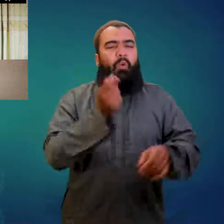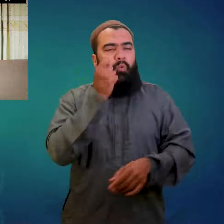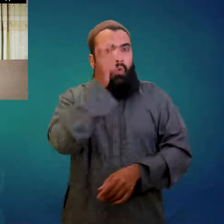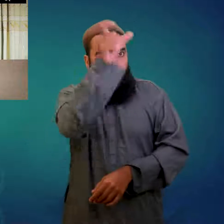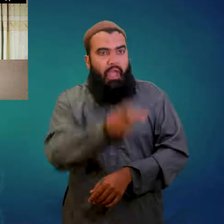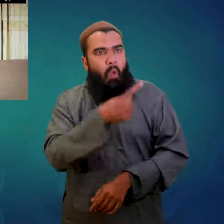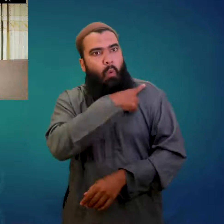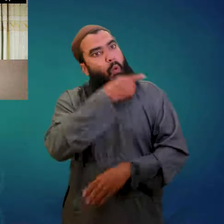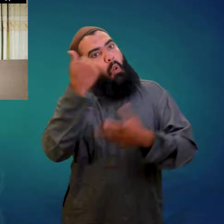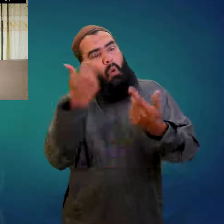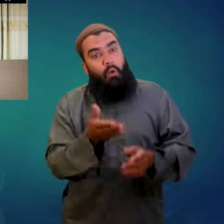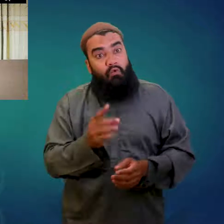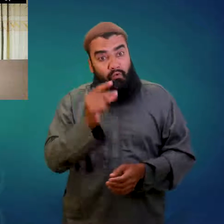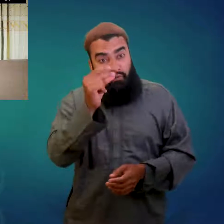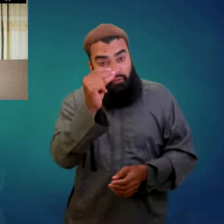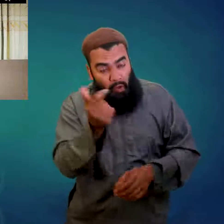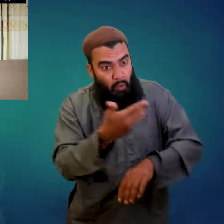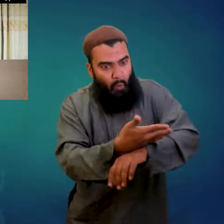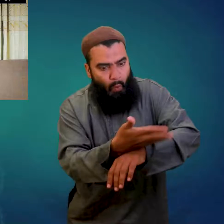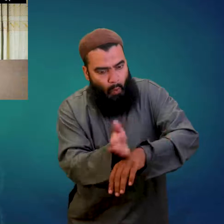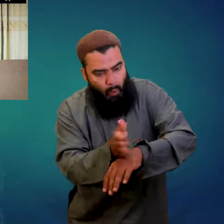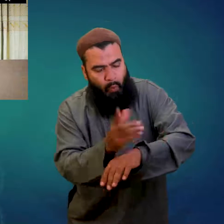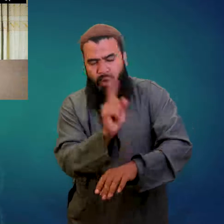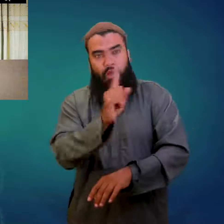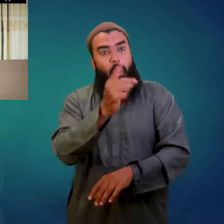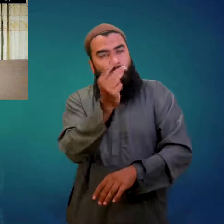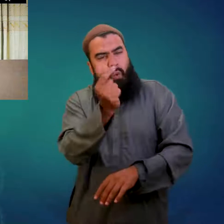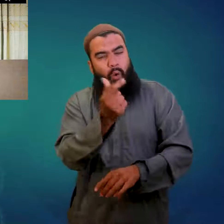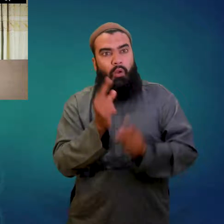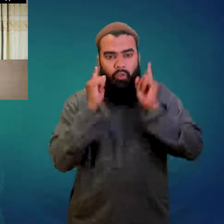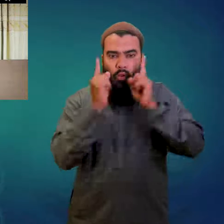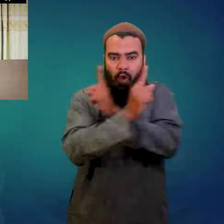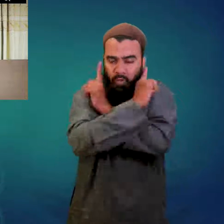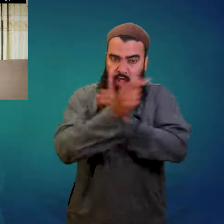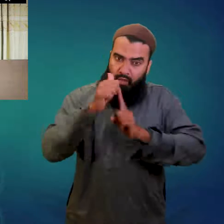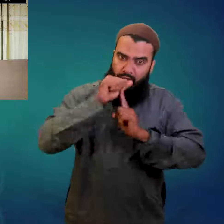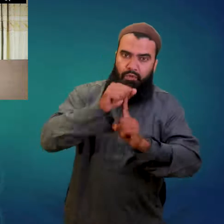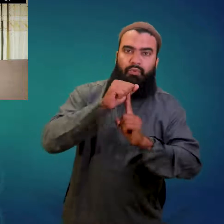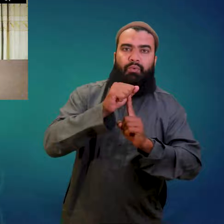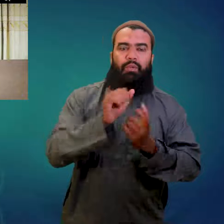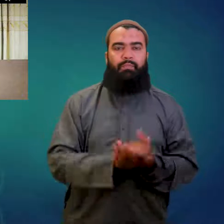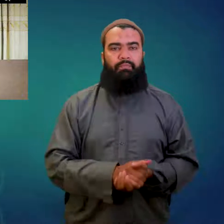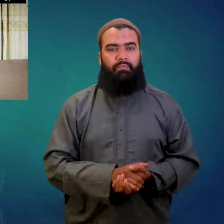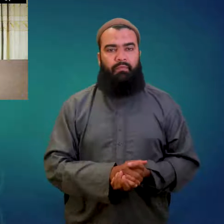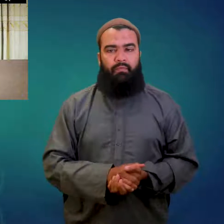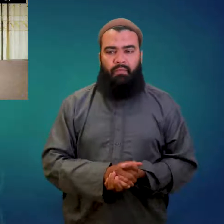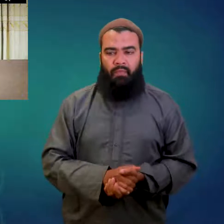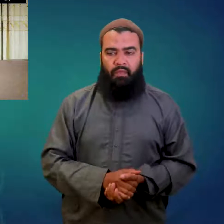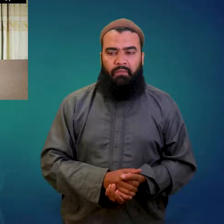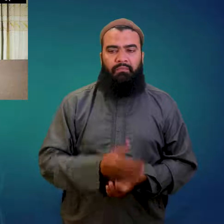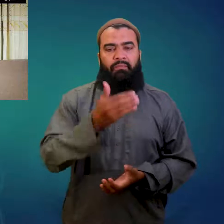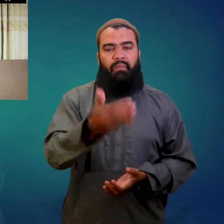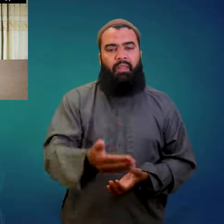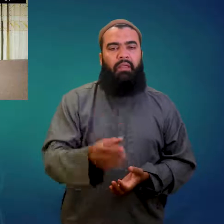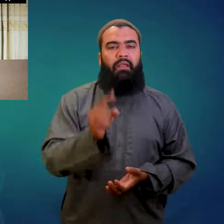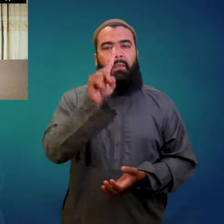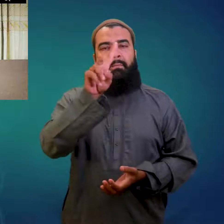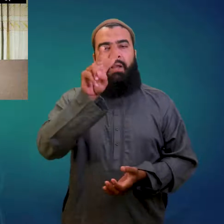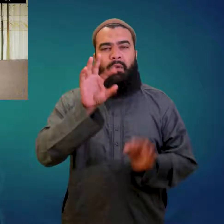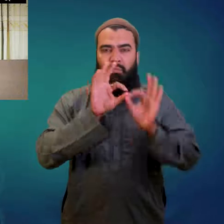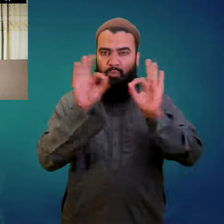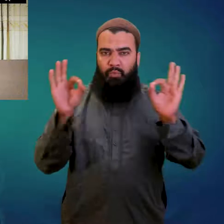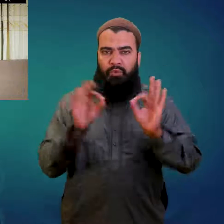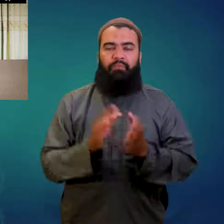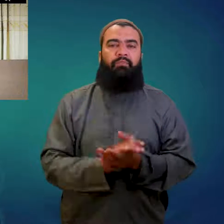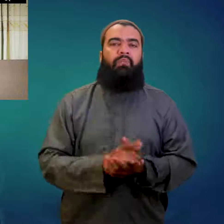گناہوں کو معاف کرا لیا جائے اور نامہ اعمال سے اسے دور کر دیا جائے۔ آیت 12 پر